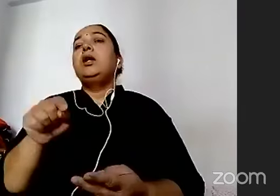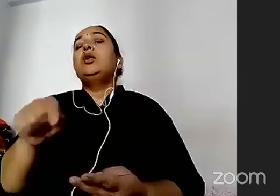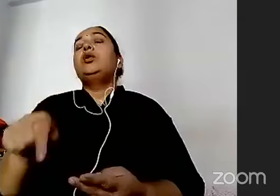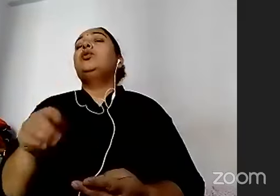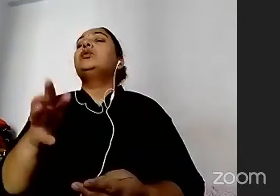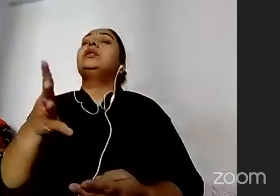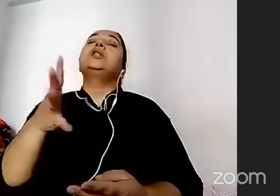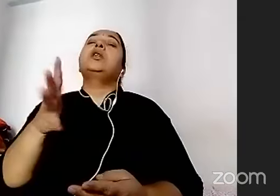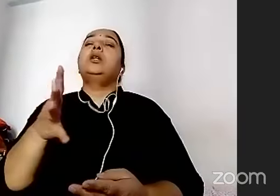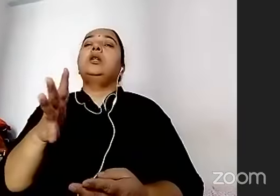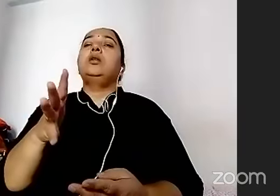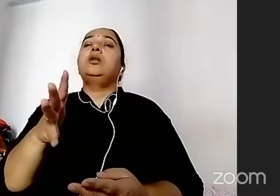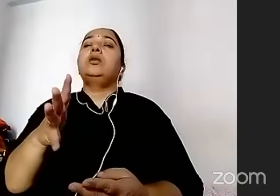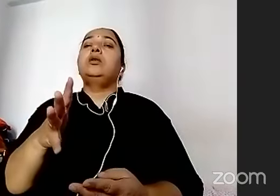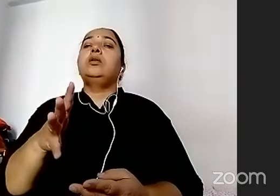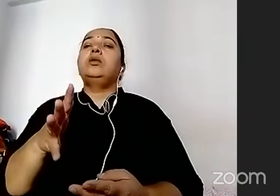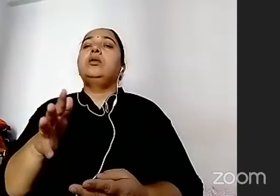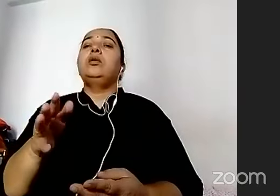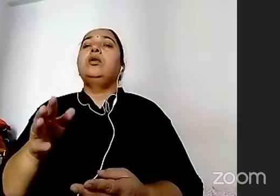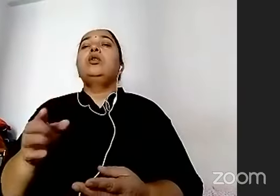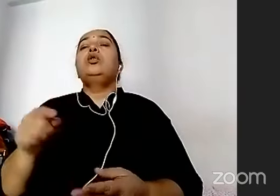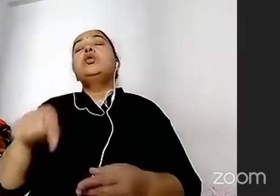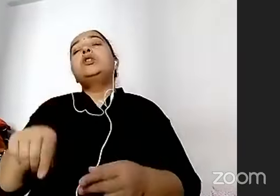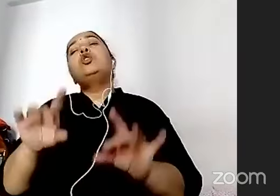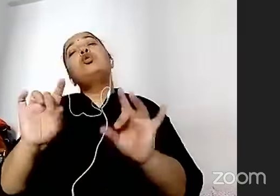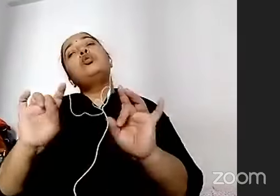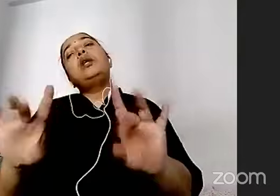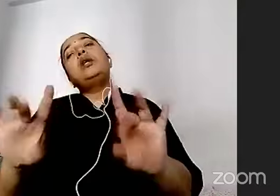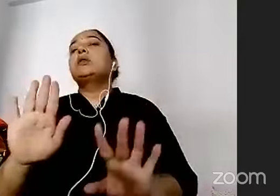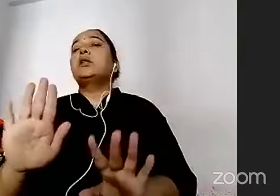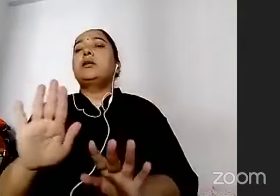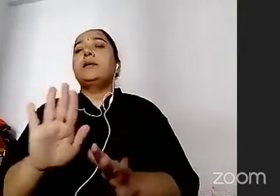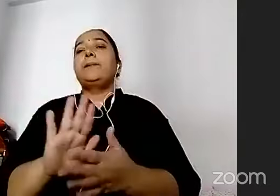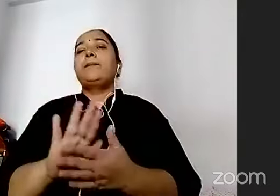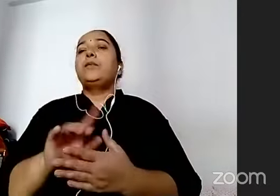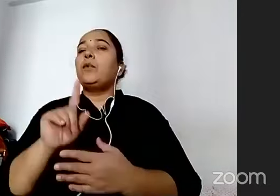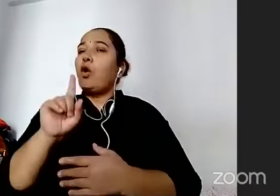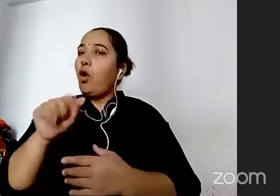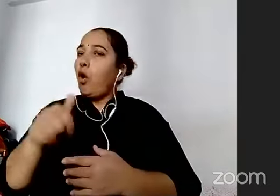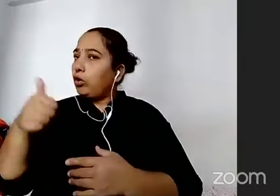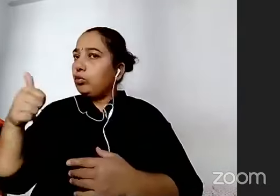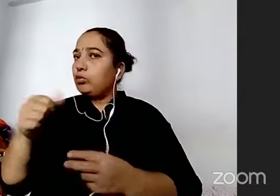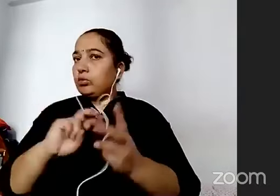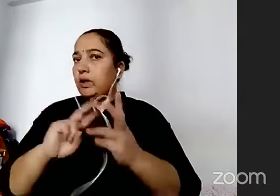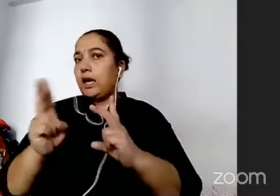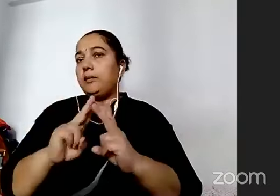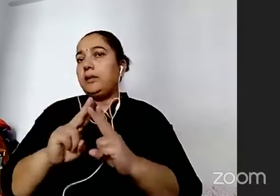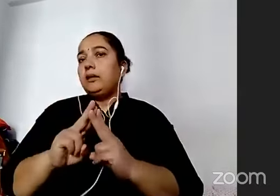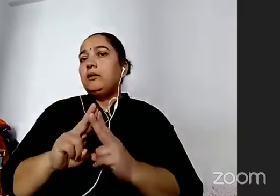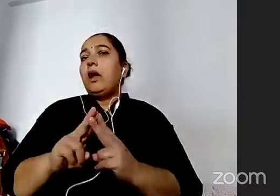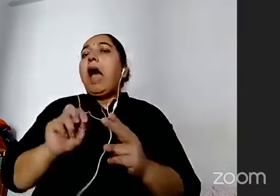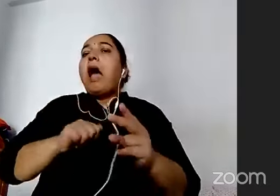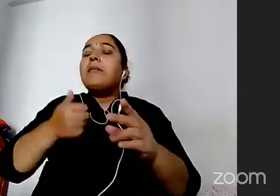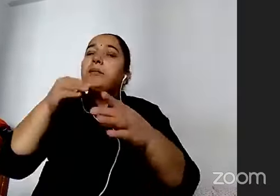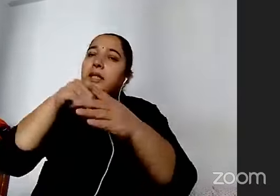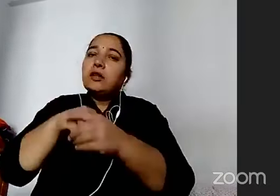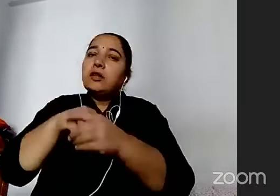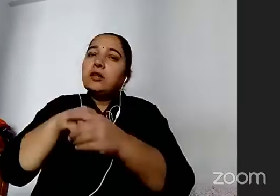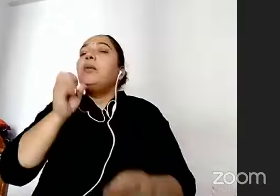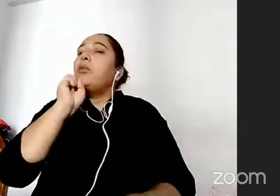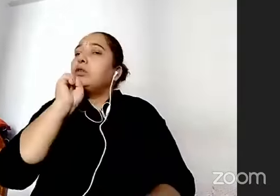भएको अवस्था छ, एउटा कुरा। अर्को कुरा चाहिँ हामीभित्र नै हामीले गर्ने बहसहरूमा पनि यो कुराहरूको